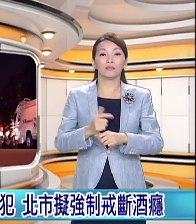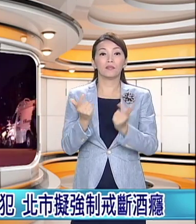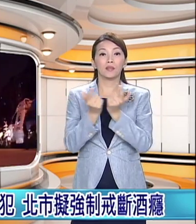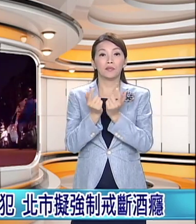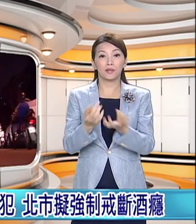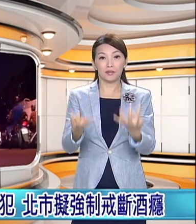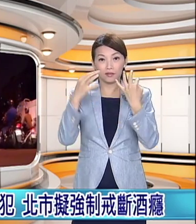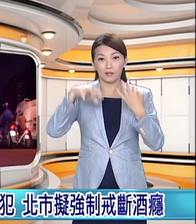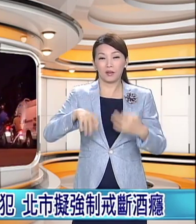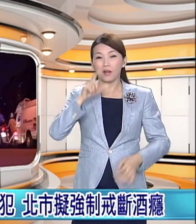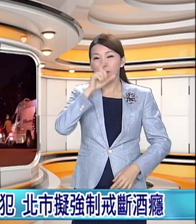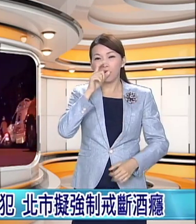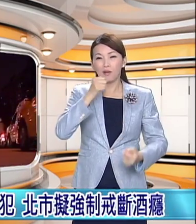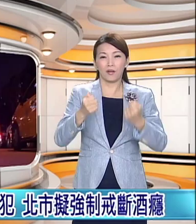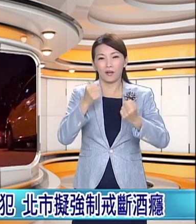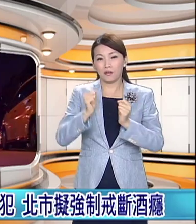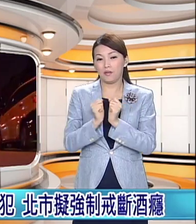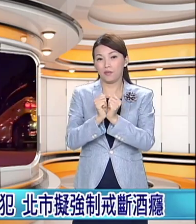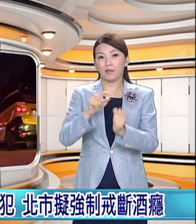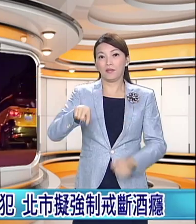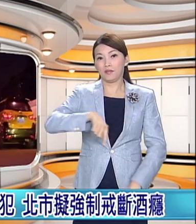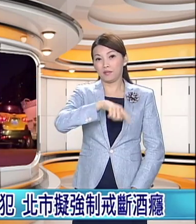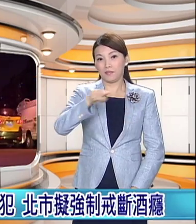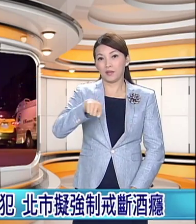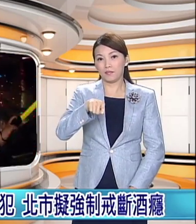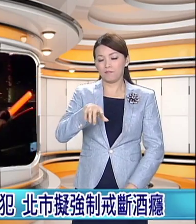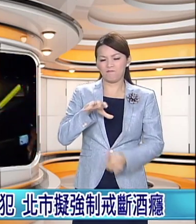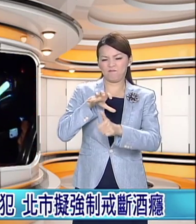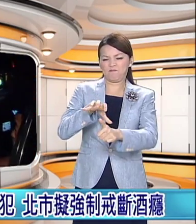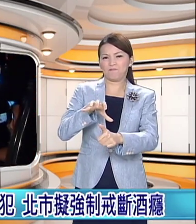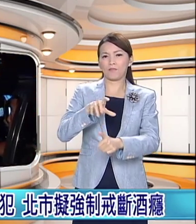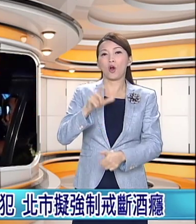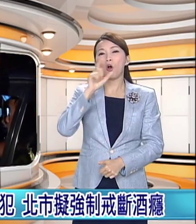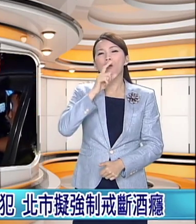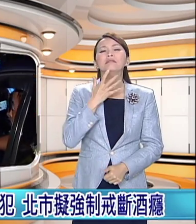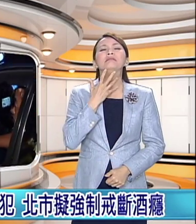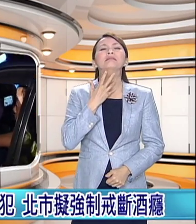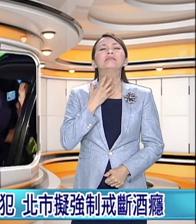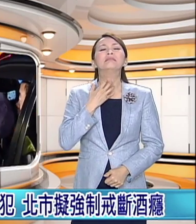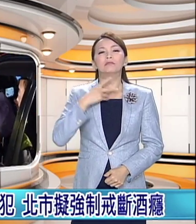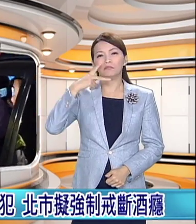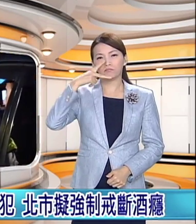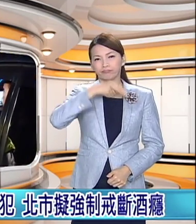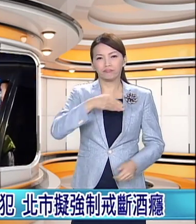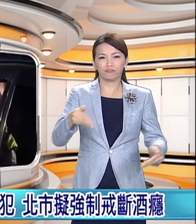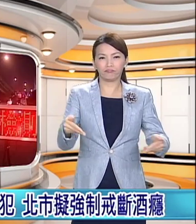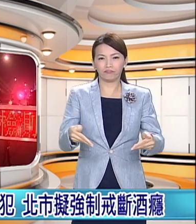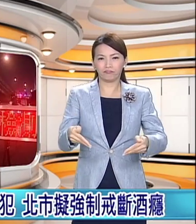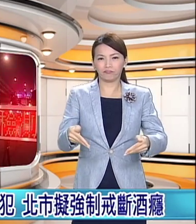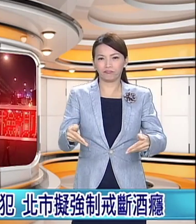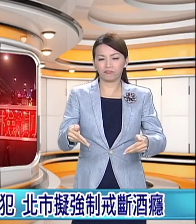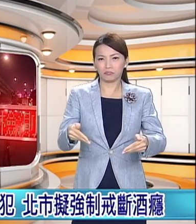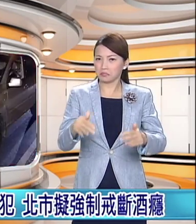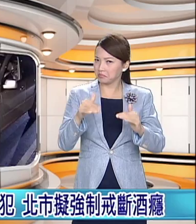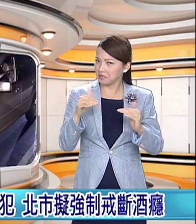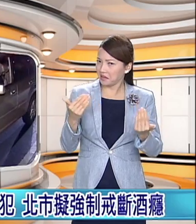在台北监狱针对酒驾入监服刑的受刑人，强制他们接受酒瘾戒断的治